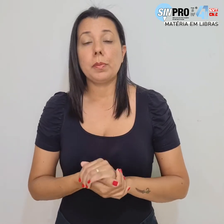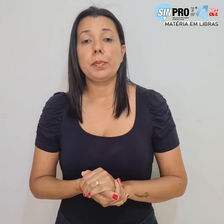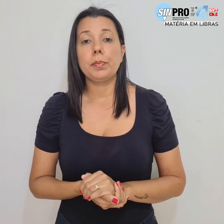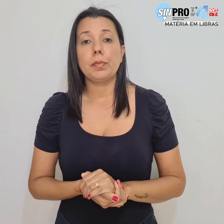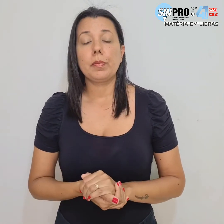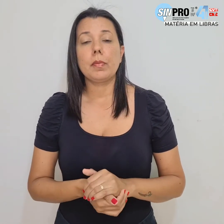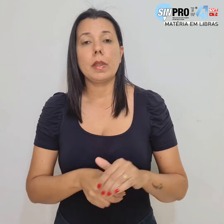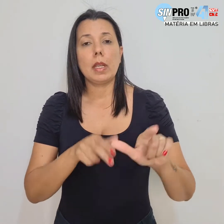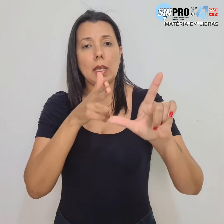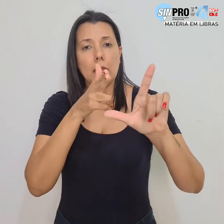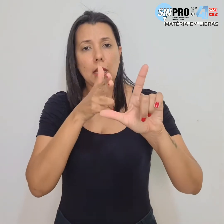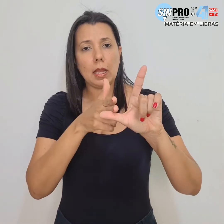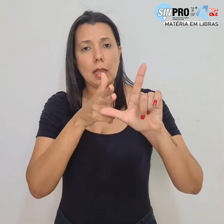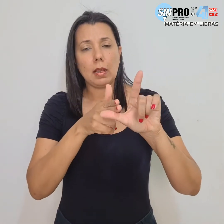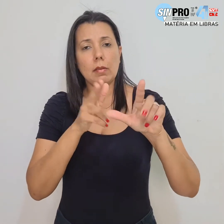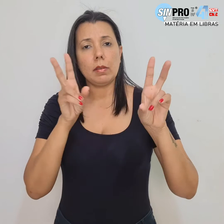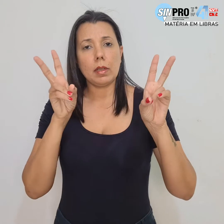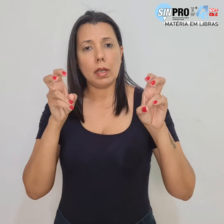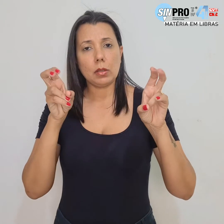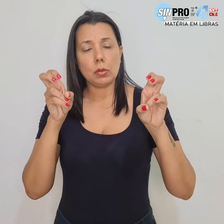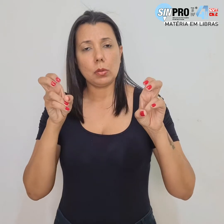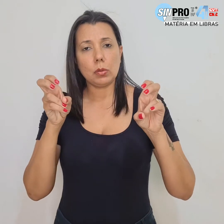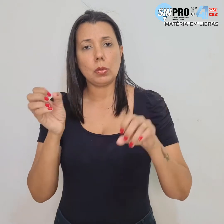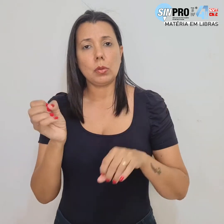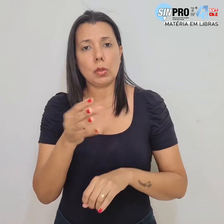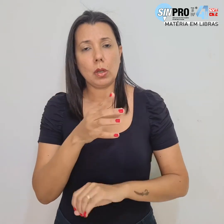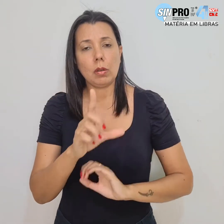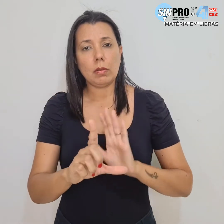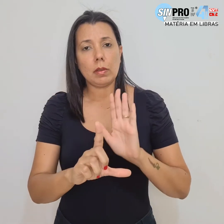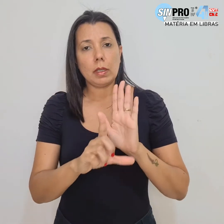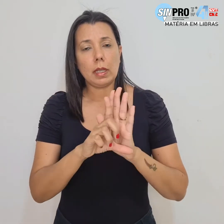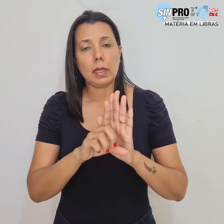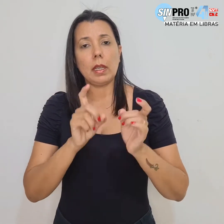uma live sobre os impactos da reforma administrativa